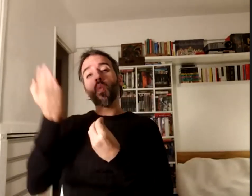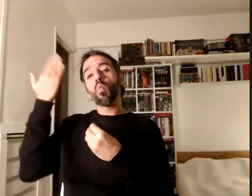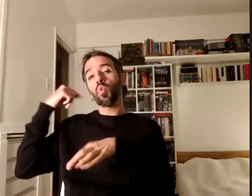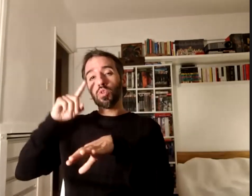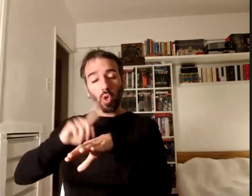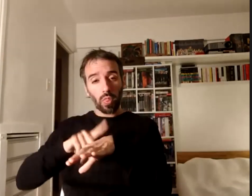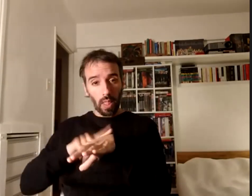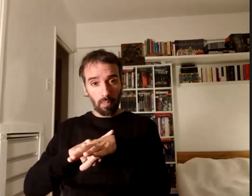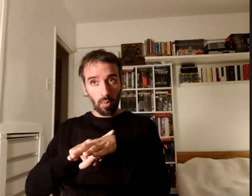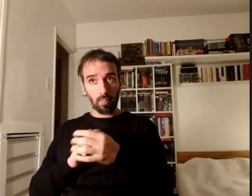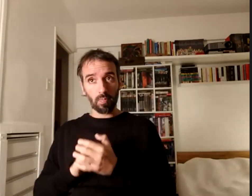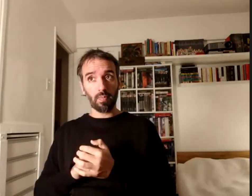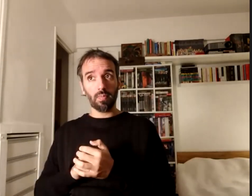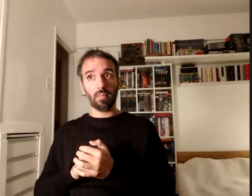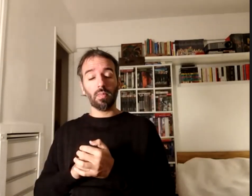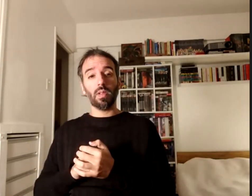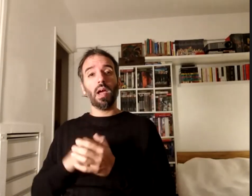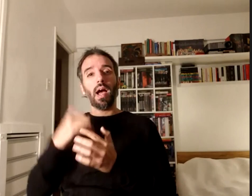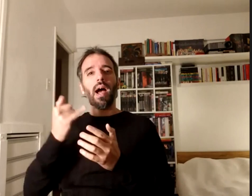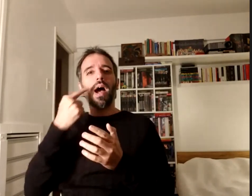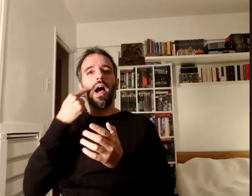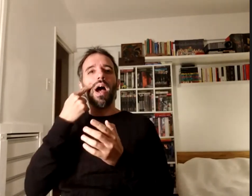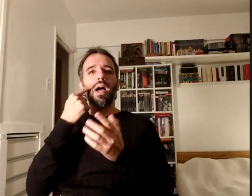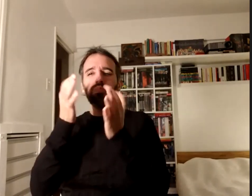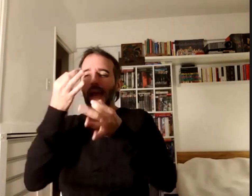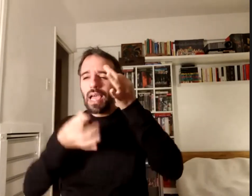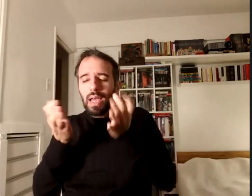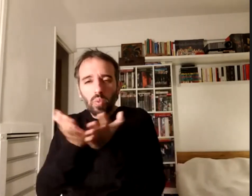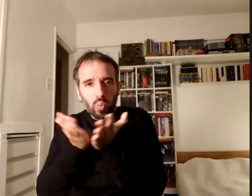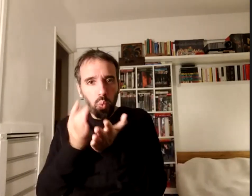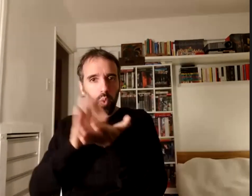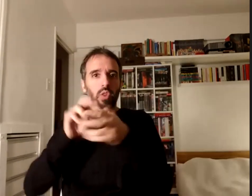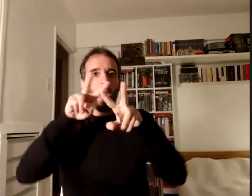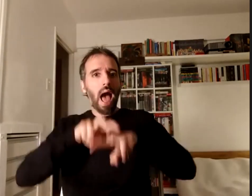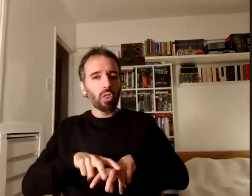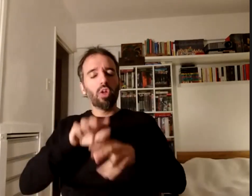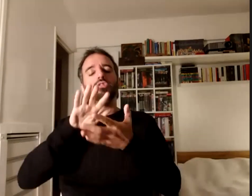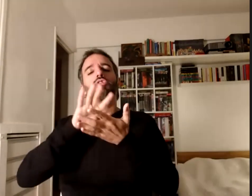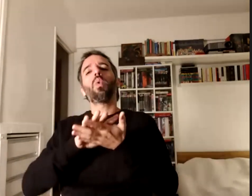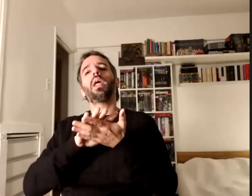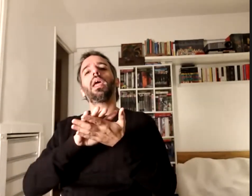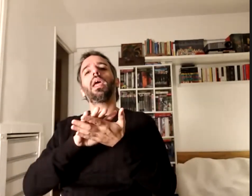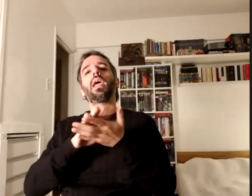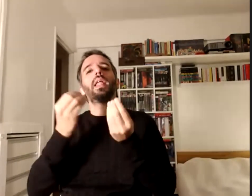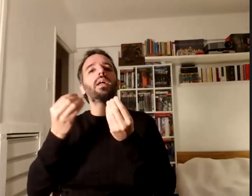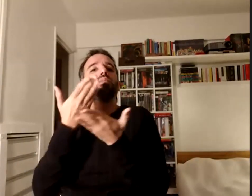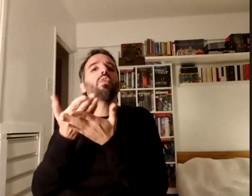hay estudios antropológicos de respecto de cómo la salud al establecer